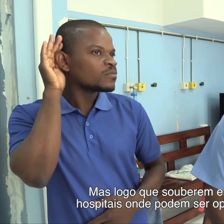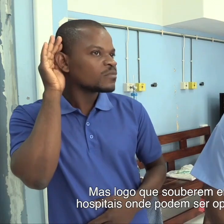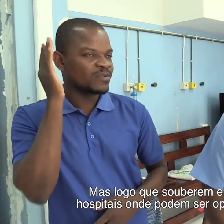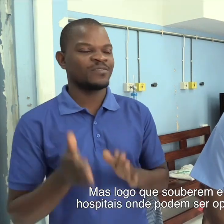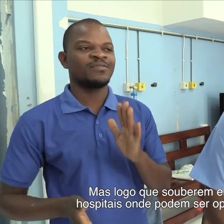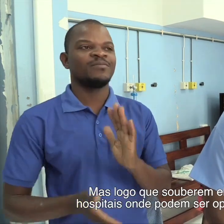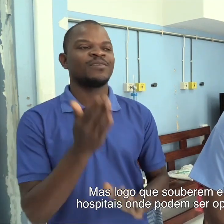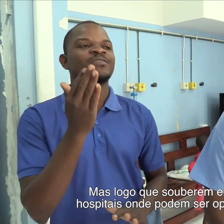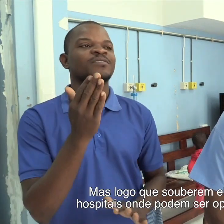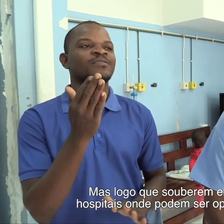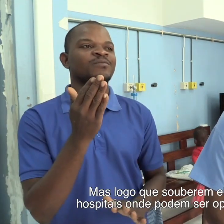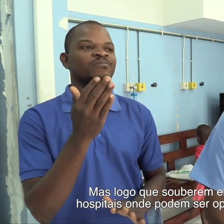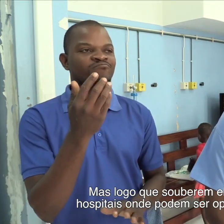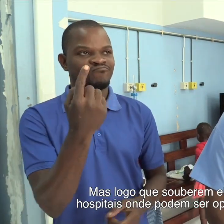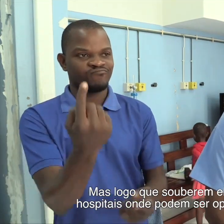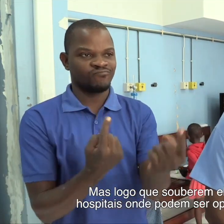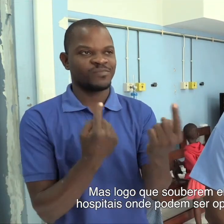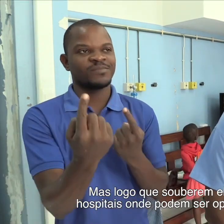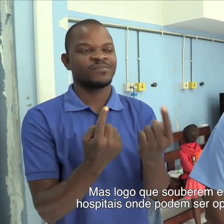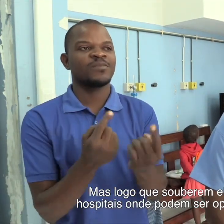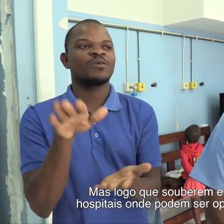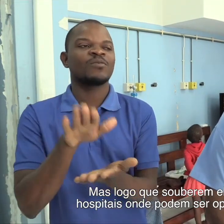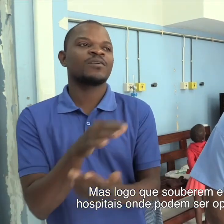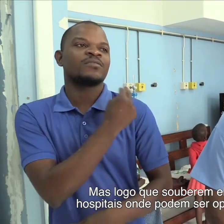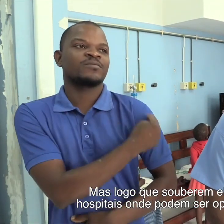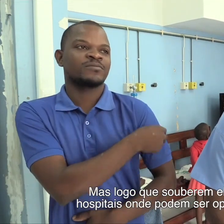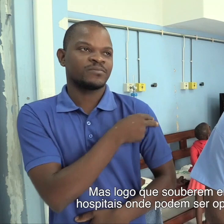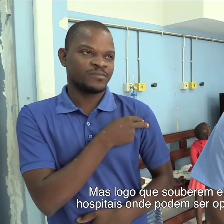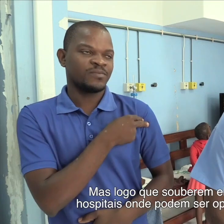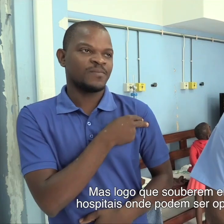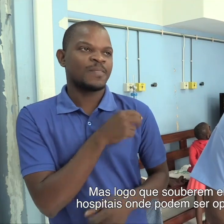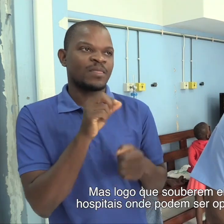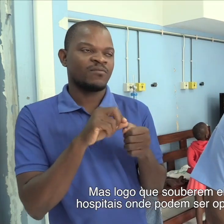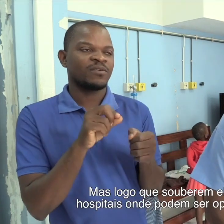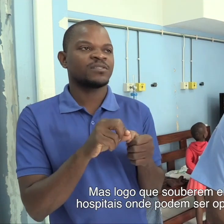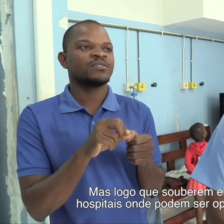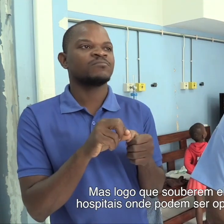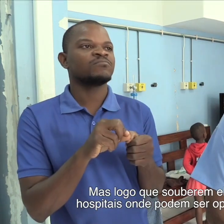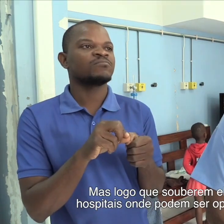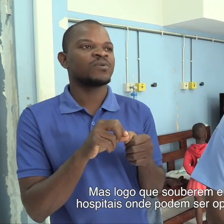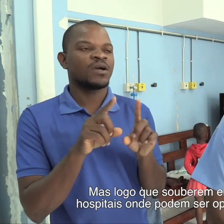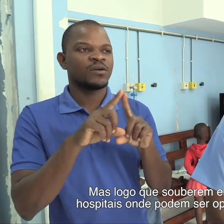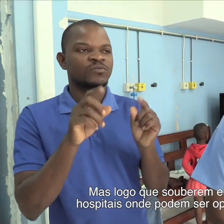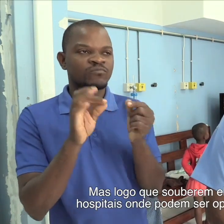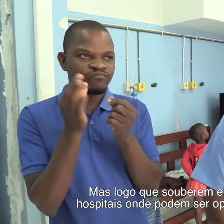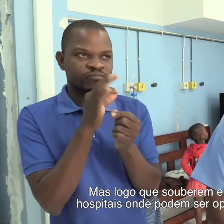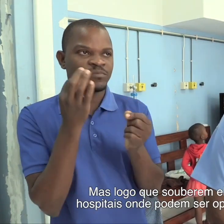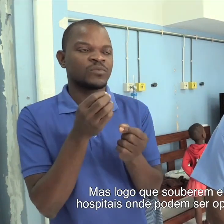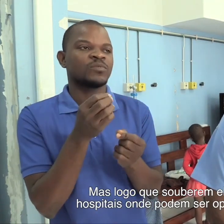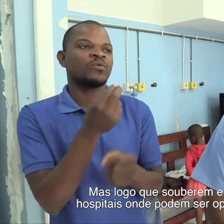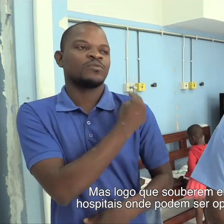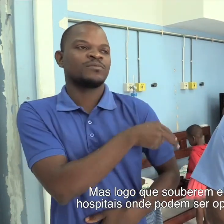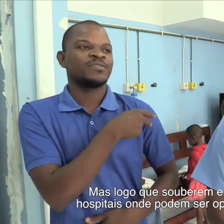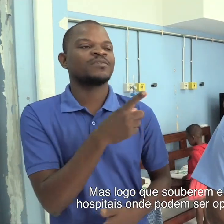eles, portanto, ocorrem aos hospitais e vêm para os hospitais centrais, onde podem ser